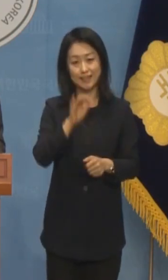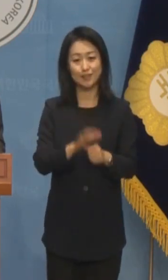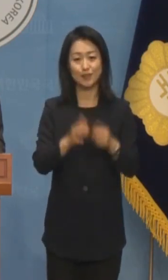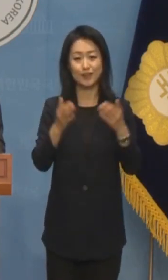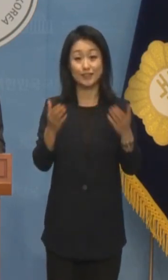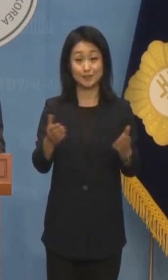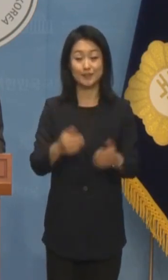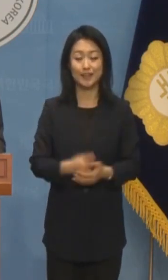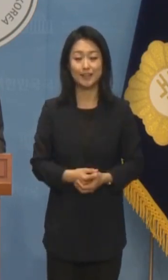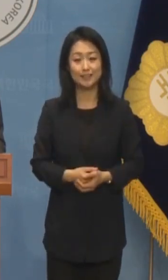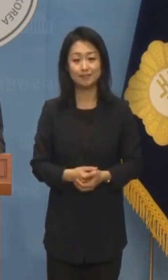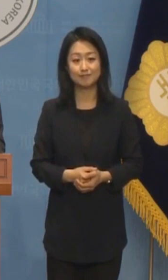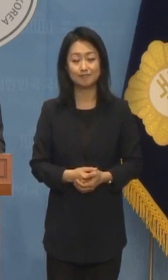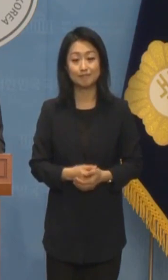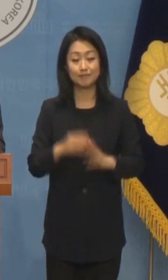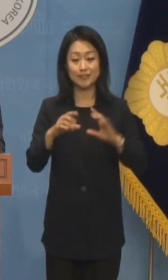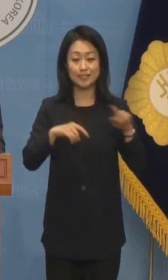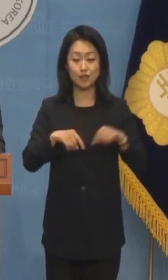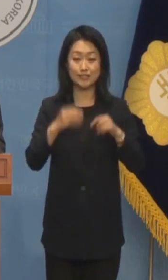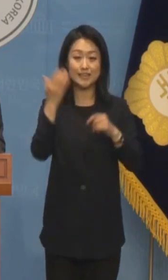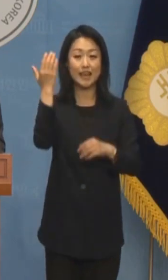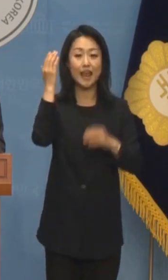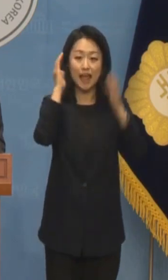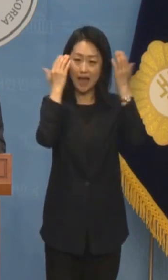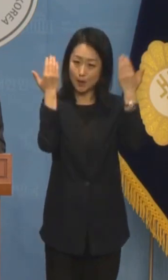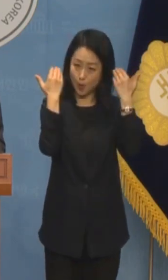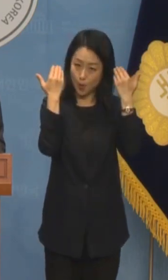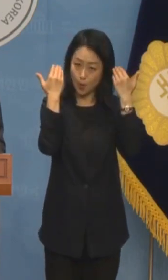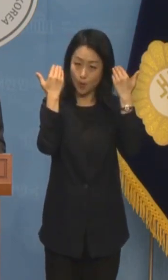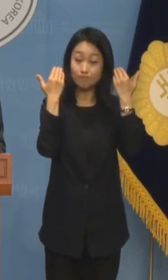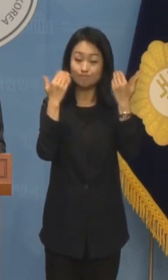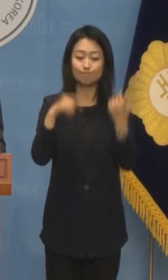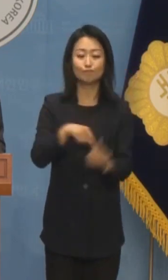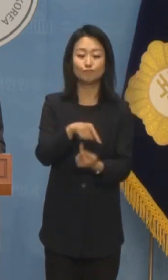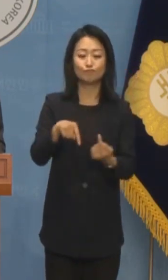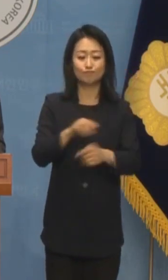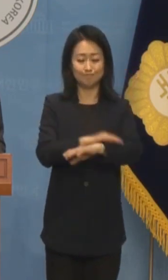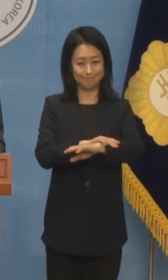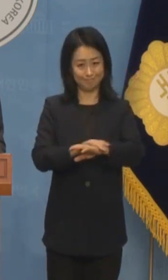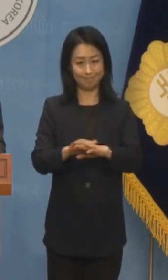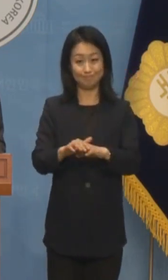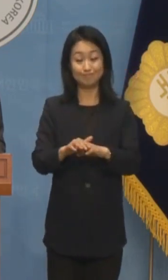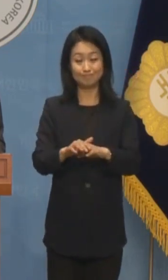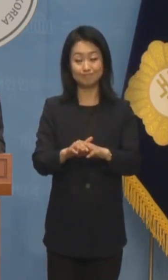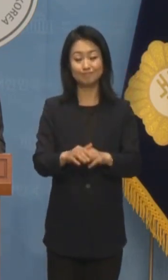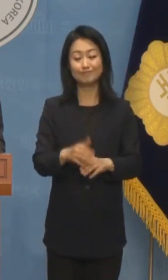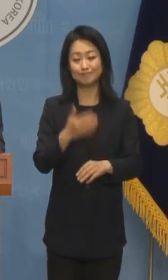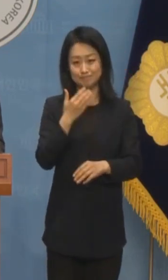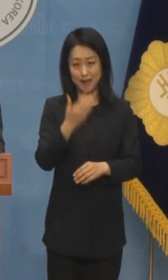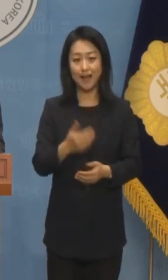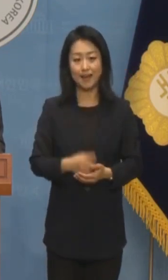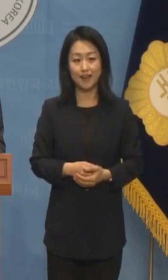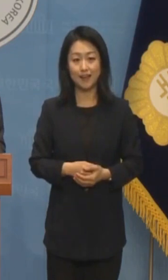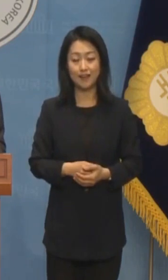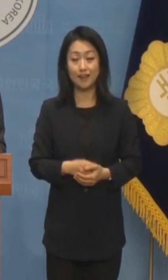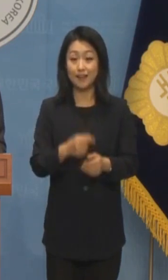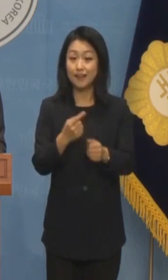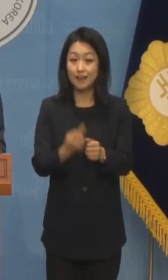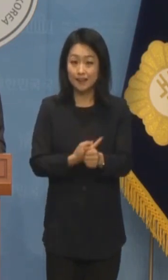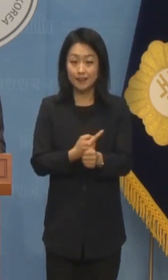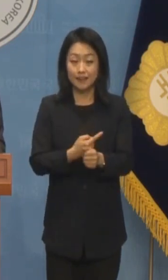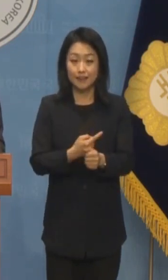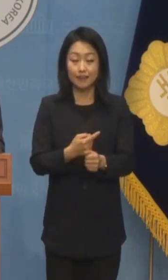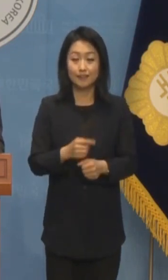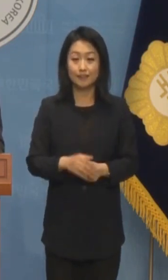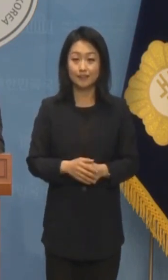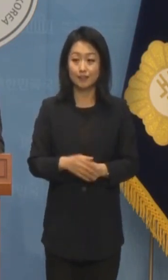하겠습니다. 정치학교, 이번에는 제대로 제도화돼야 합니다. 이렇게 해야만